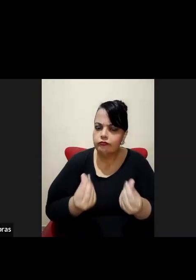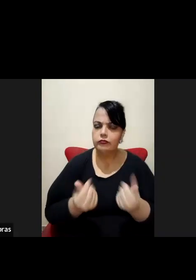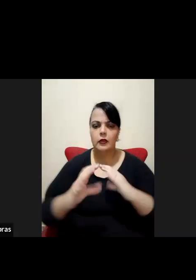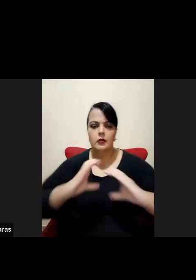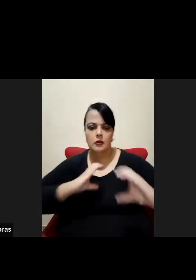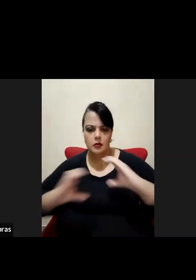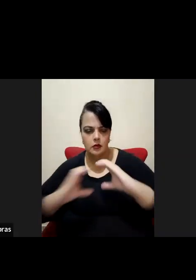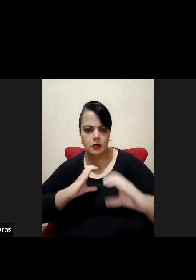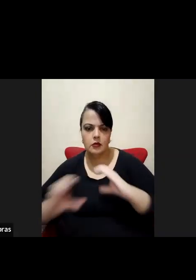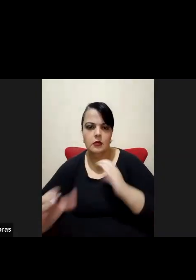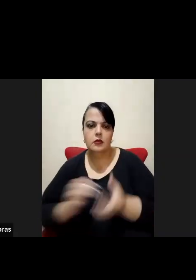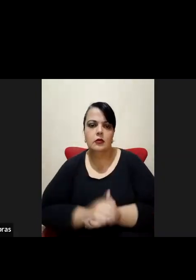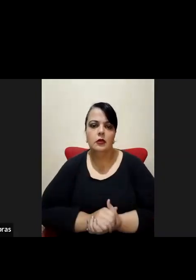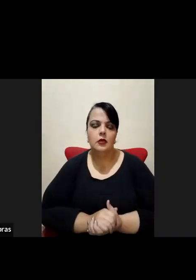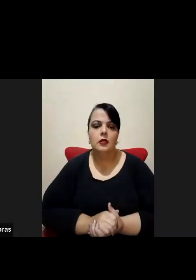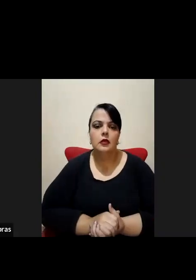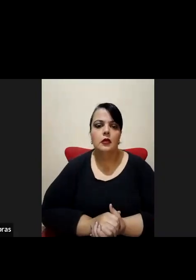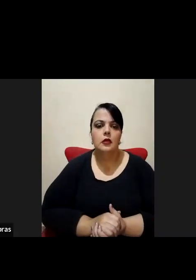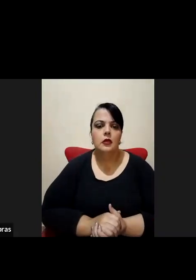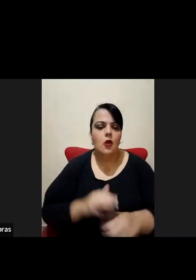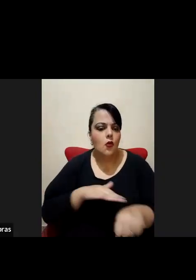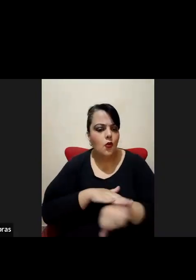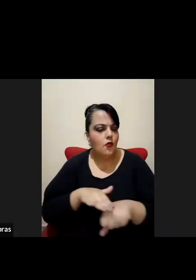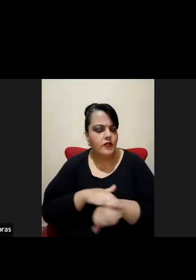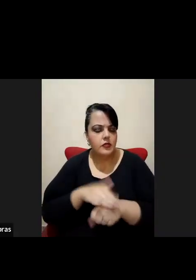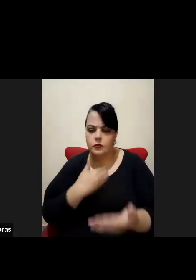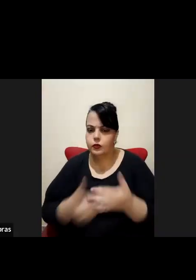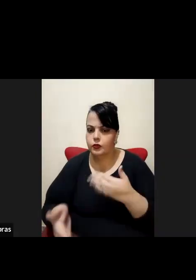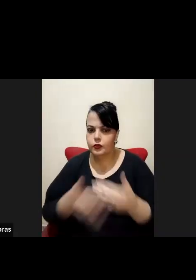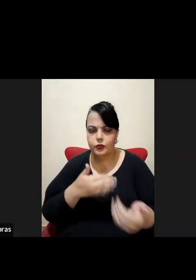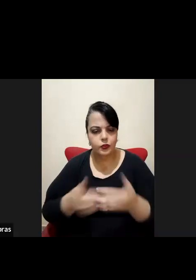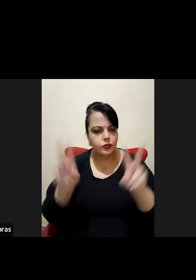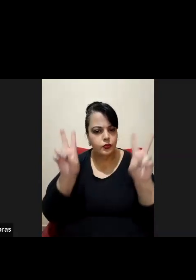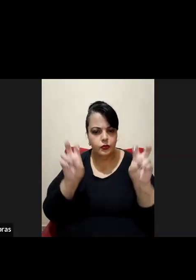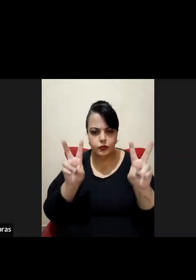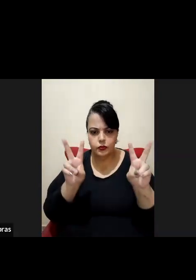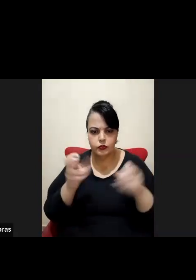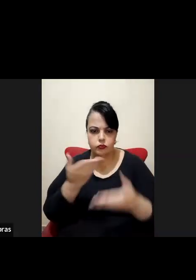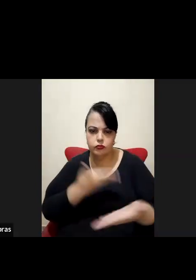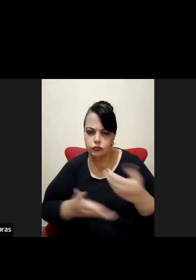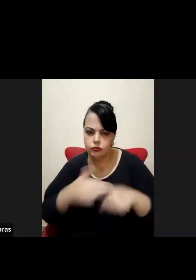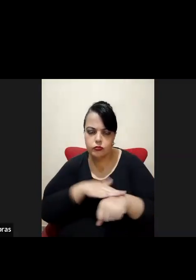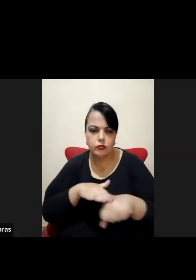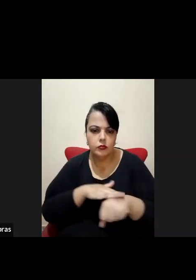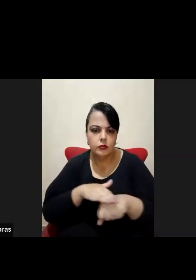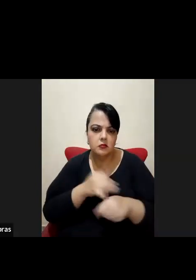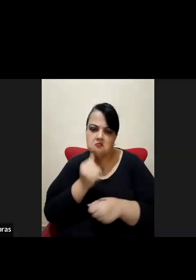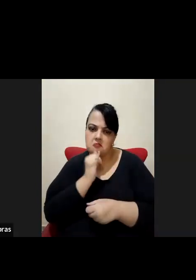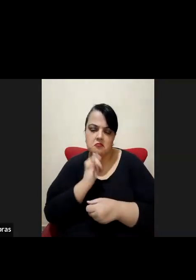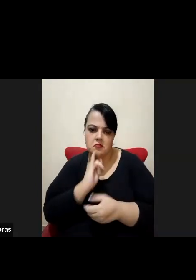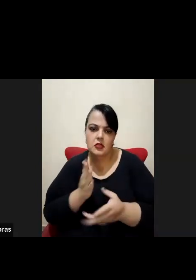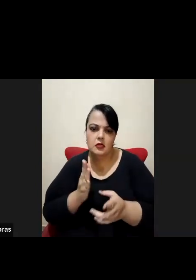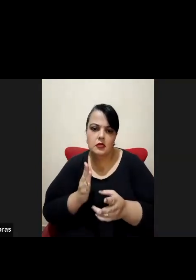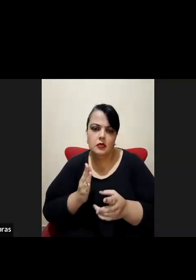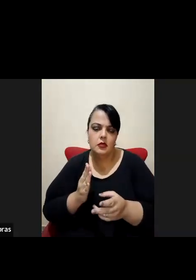exemplo, conversar sobre qualquer assunto, ainda que fosse um assunto tabu, como, por exemplo, falar sobre